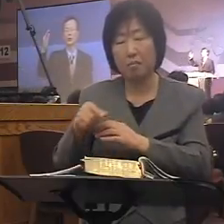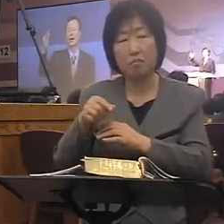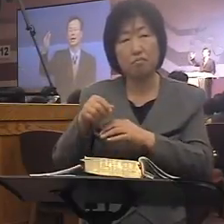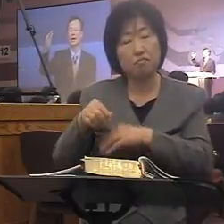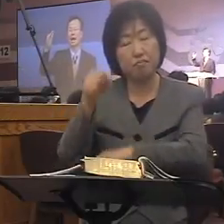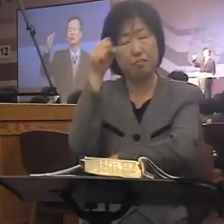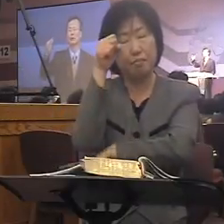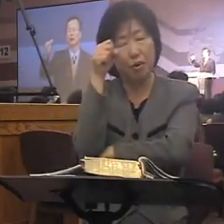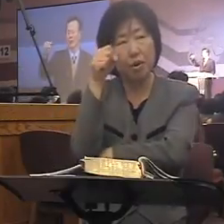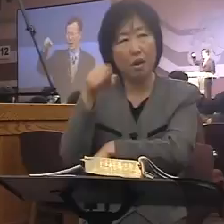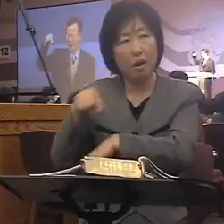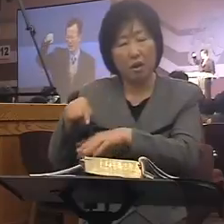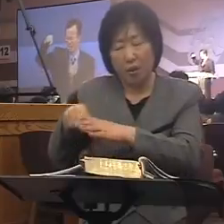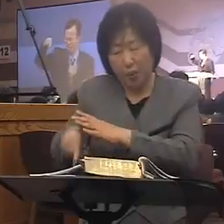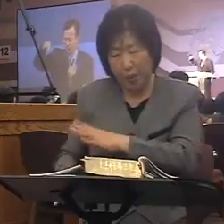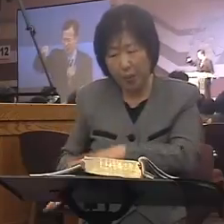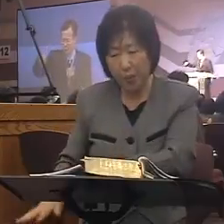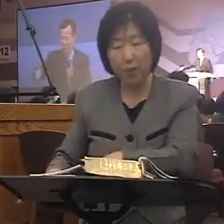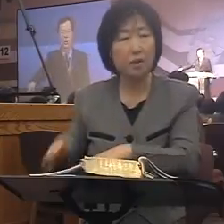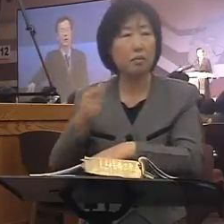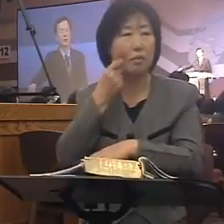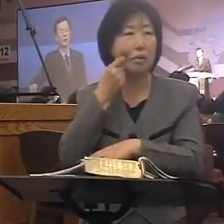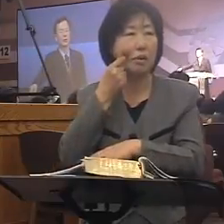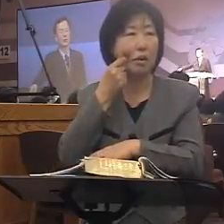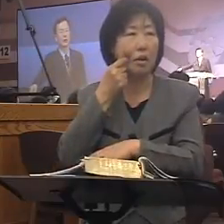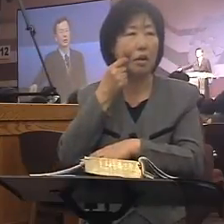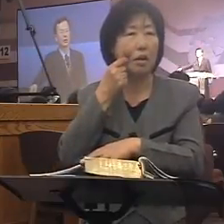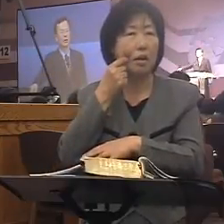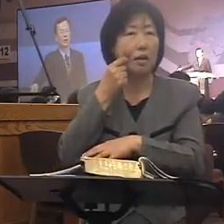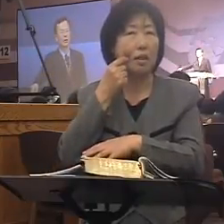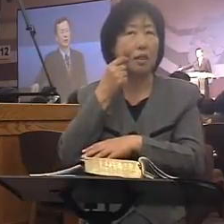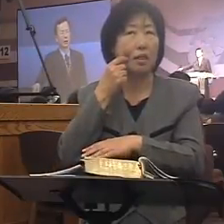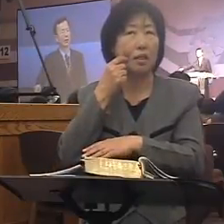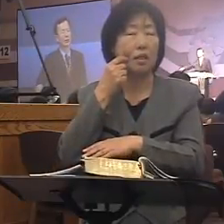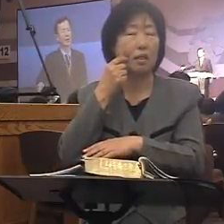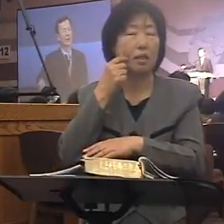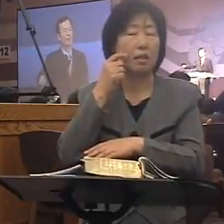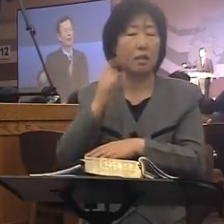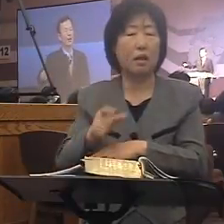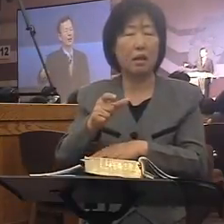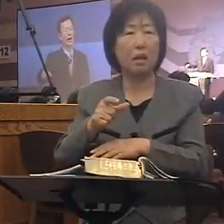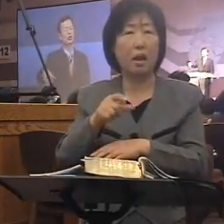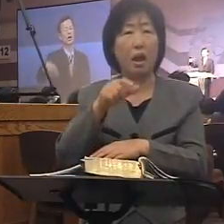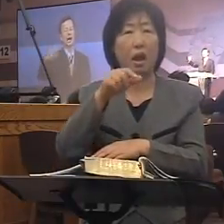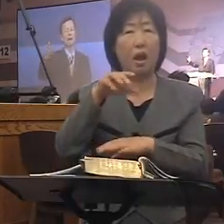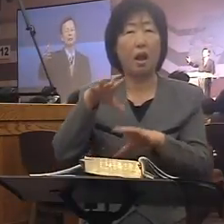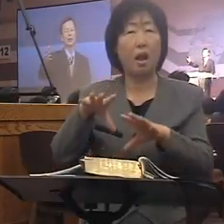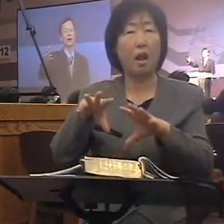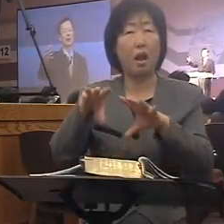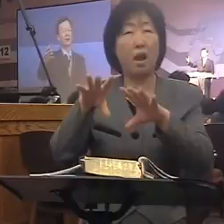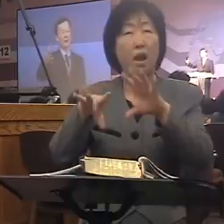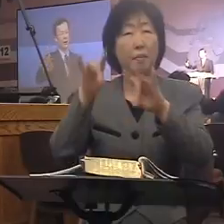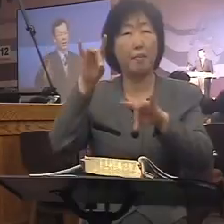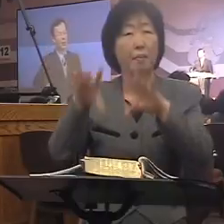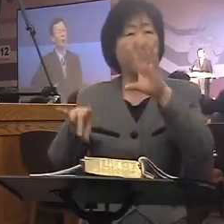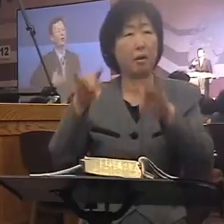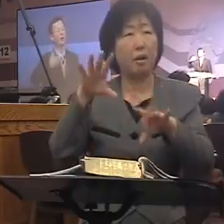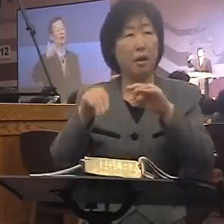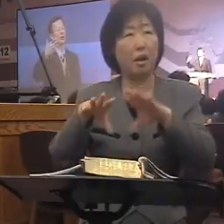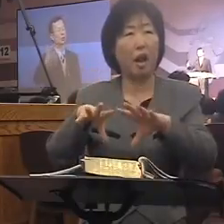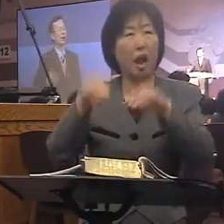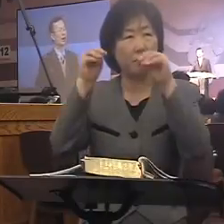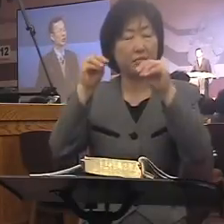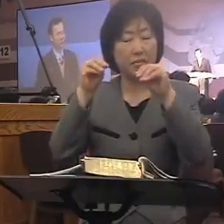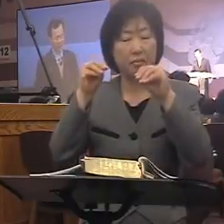정도 적절하게 가뭄이 되어야 깊이 뿌리를 내리면서 그들이 이제 나중에 가뭄이 되어도